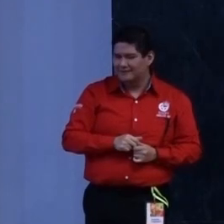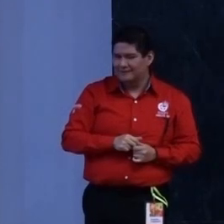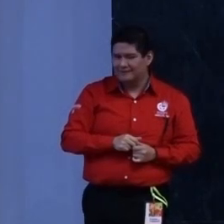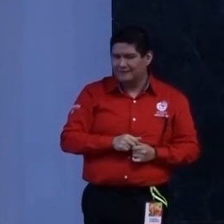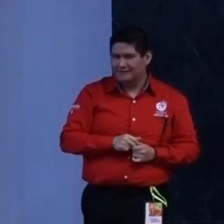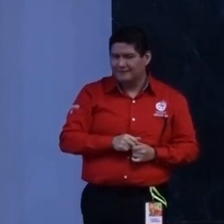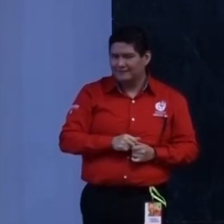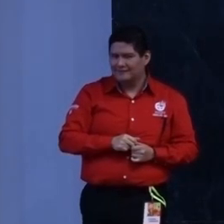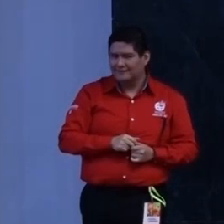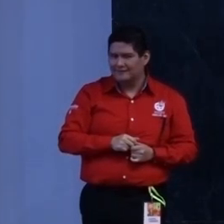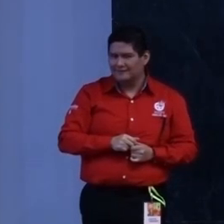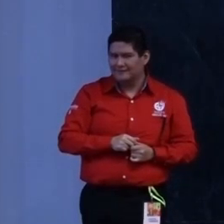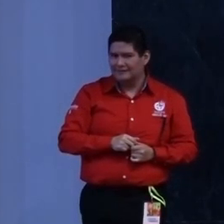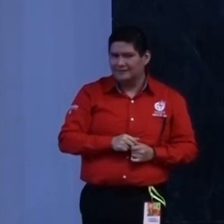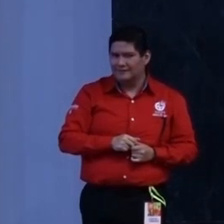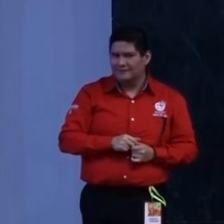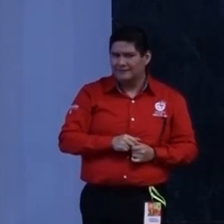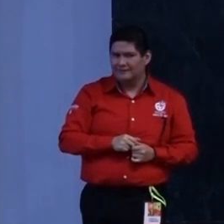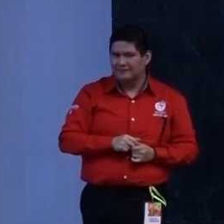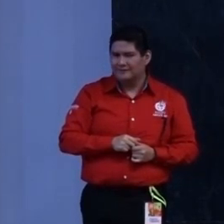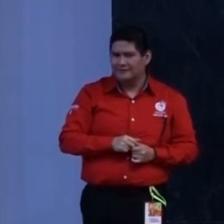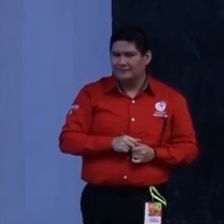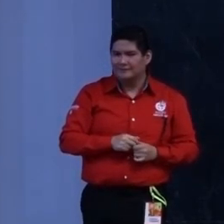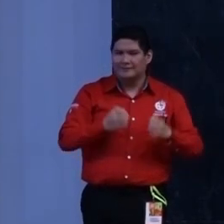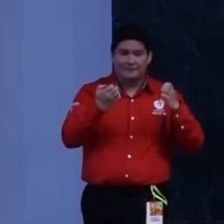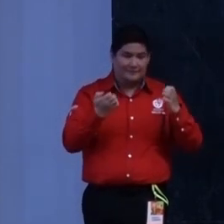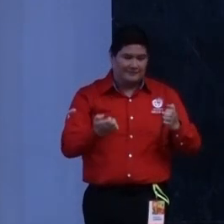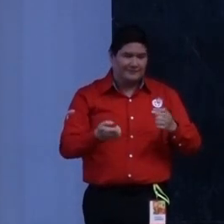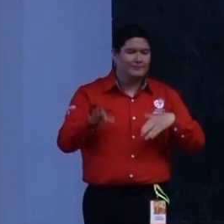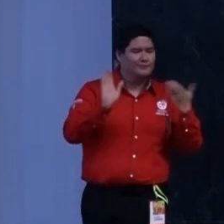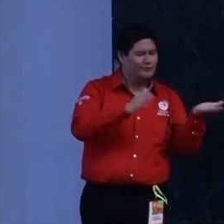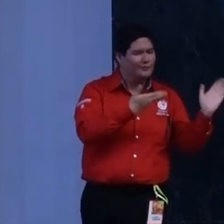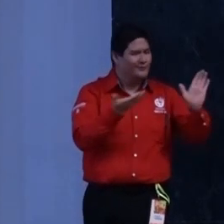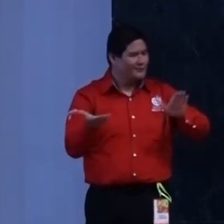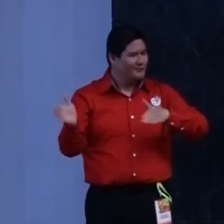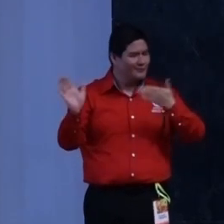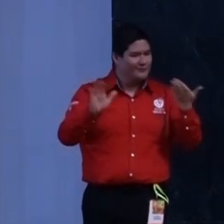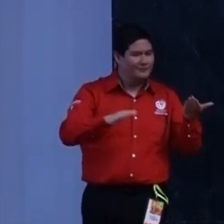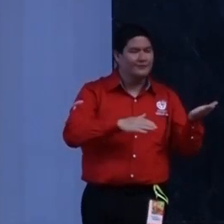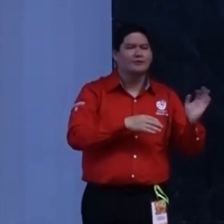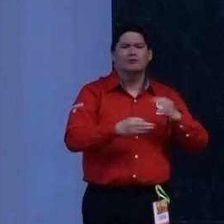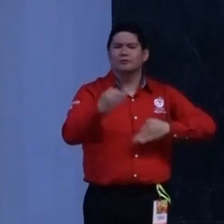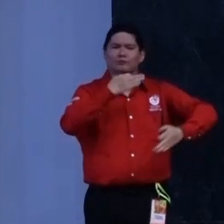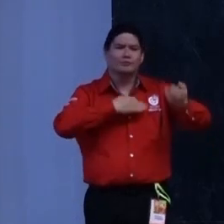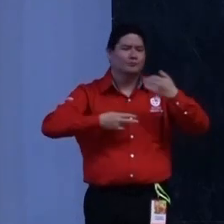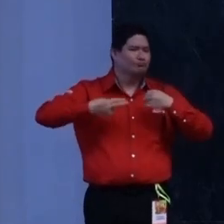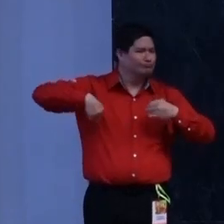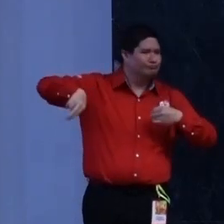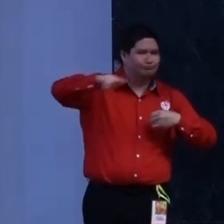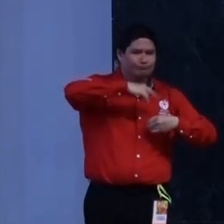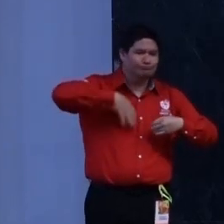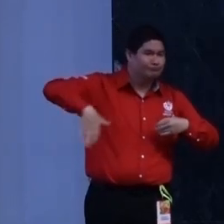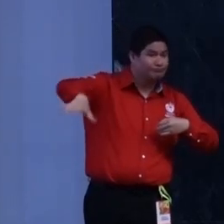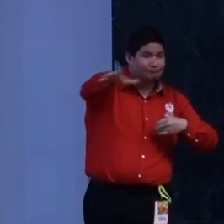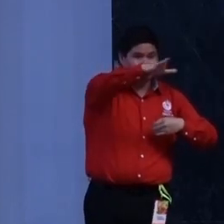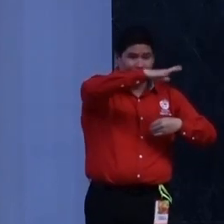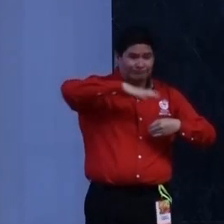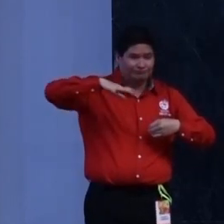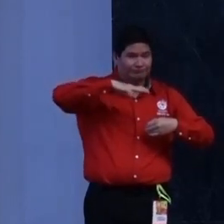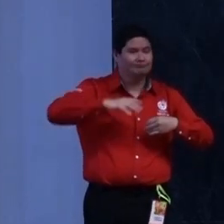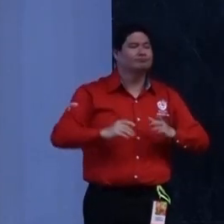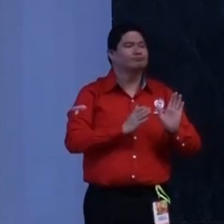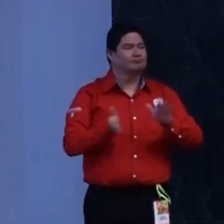Digamos que estamos en una orquesta ensayando y todos nosotros somos la orquesta.